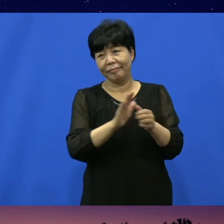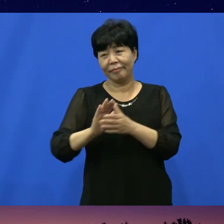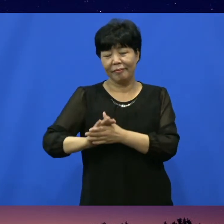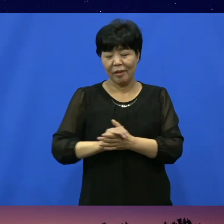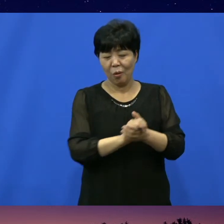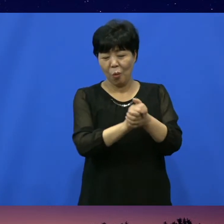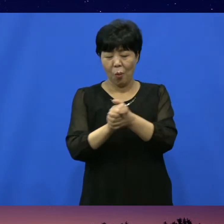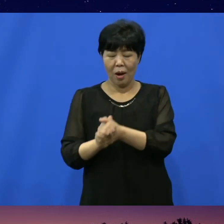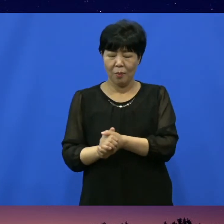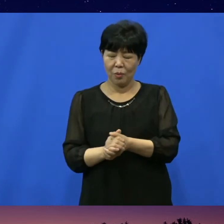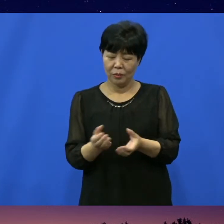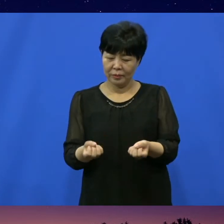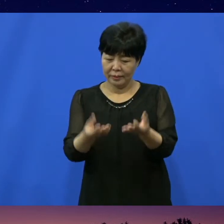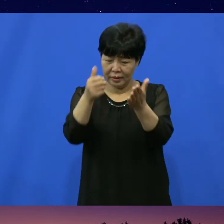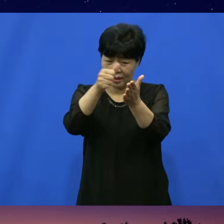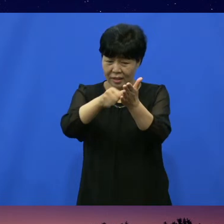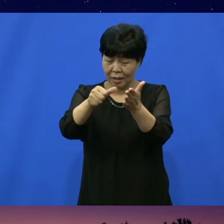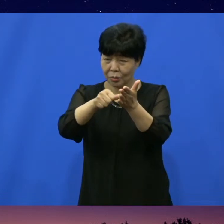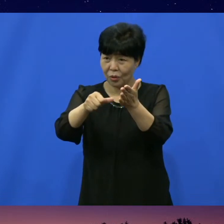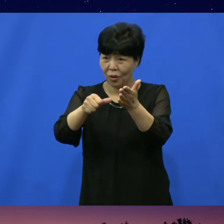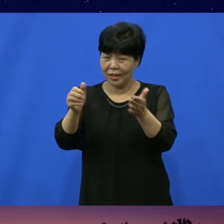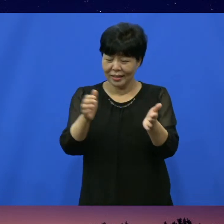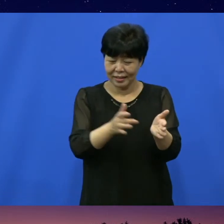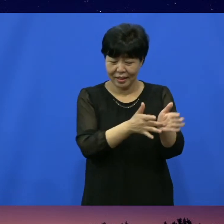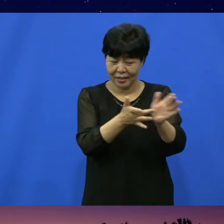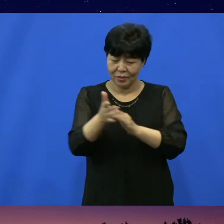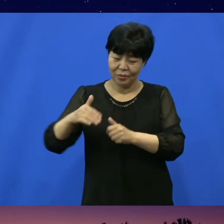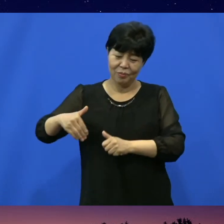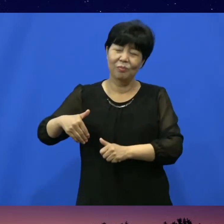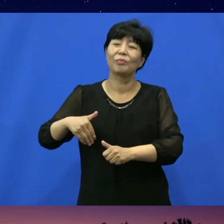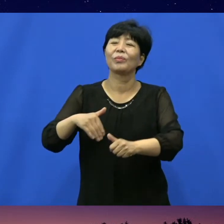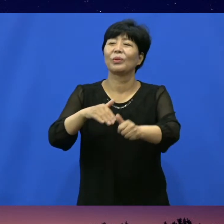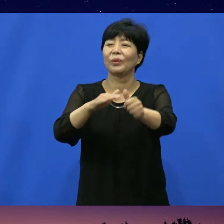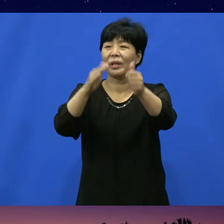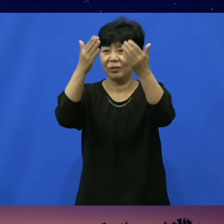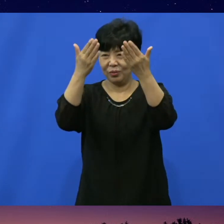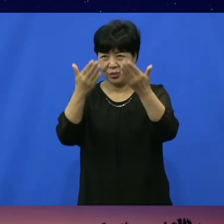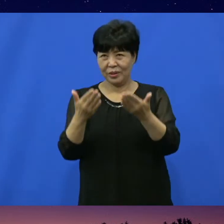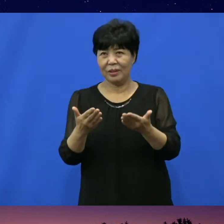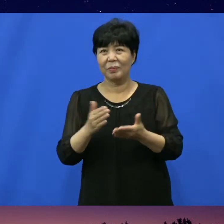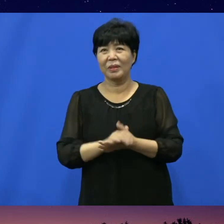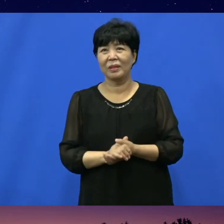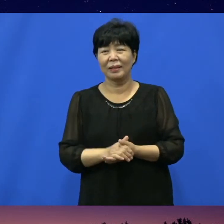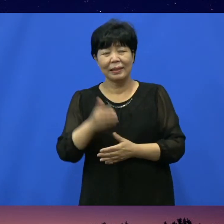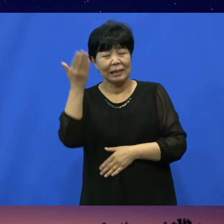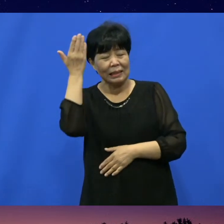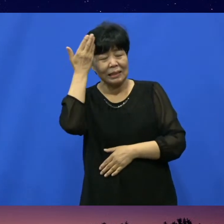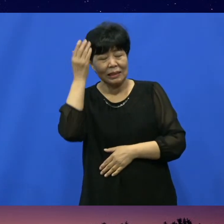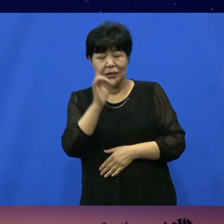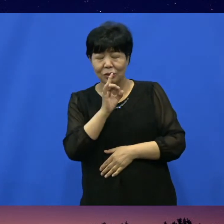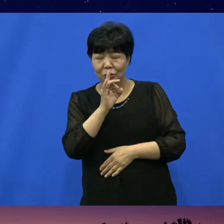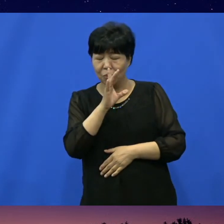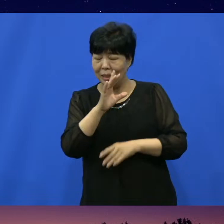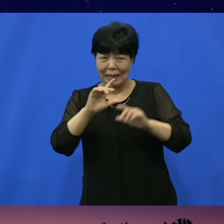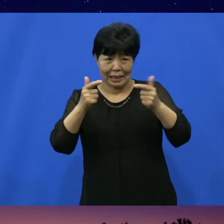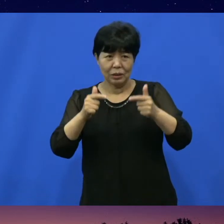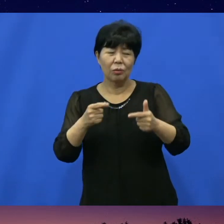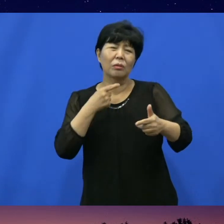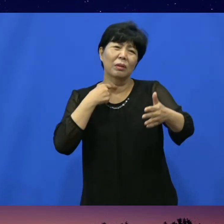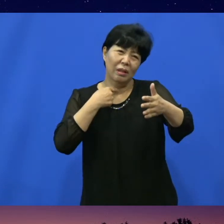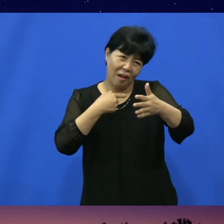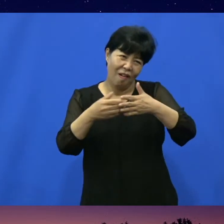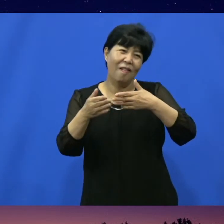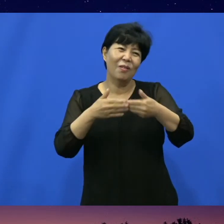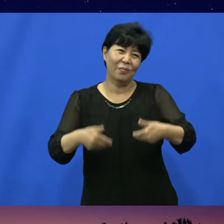보내셨습니다. 하나님이 우리를 사랑하셨다는 거예요. 여러분, 이것은 머리로만 아는 게 아니라 경험해야 되는 거죠. 하나님이 나를